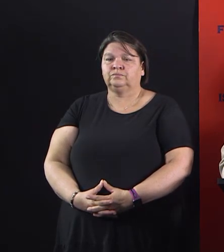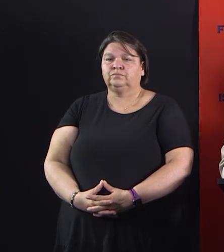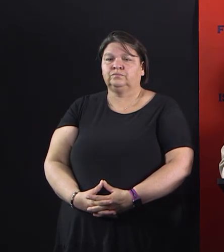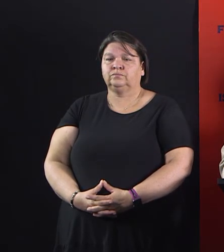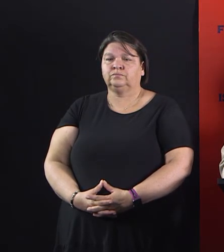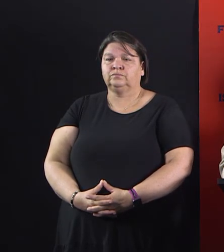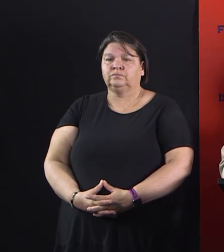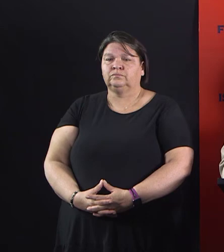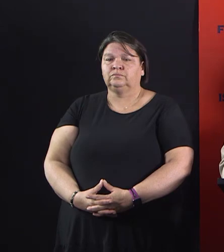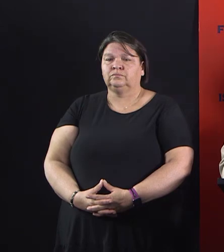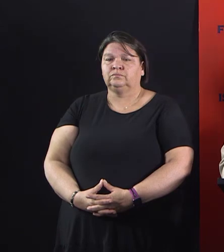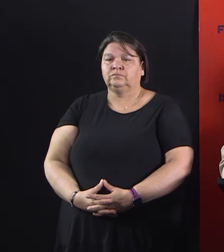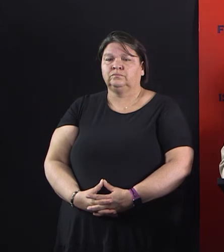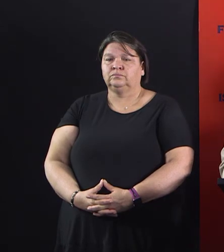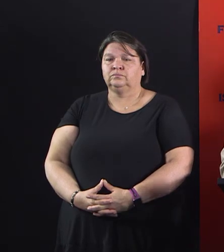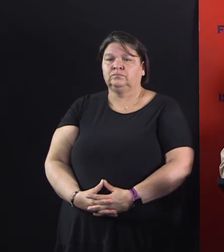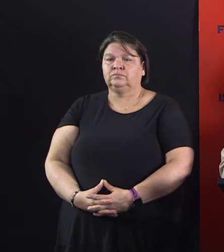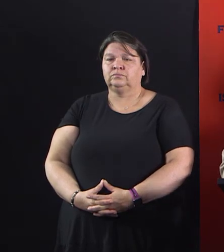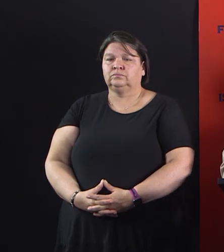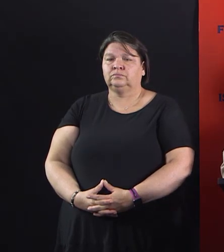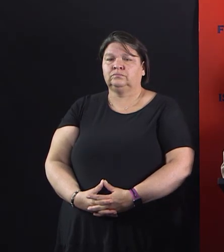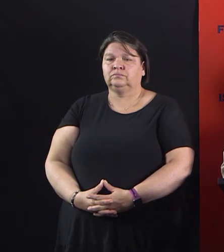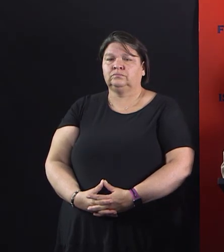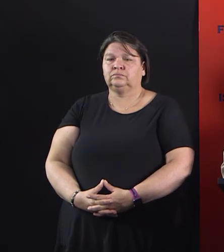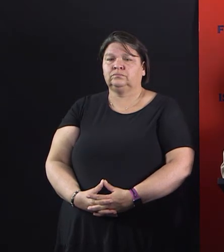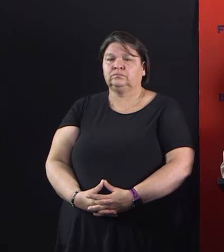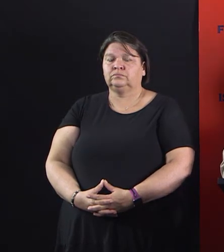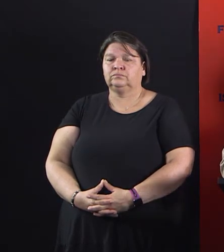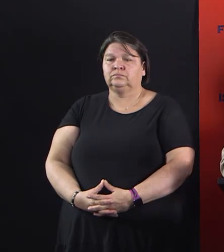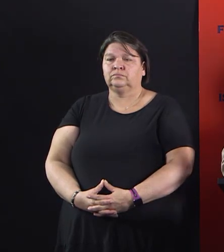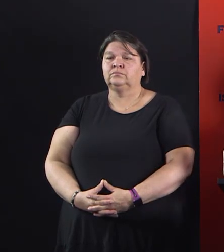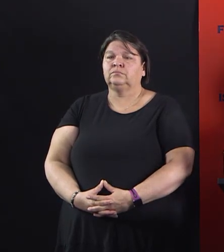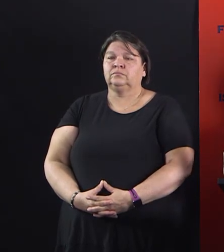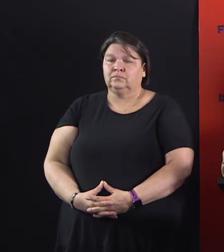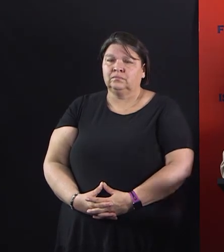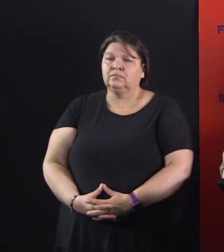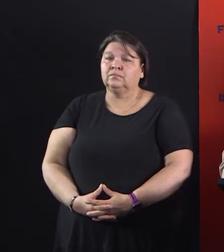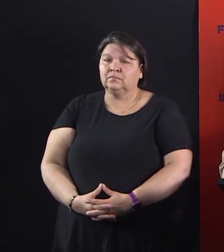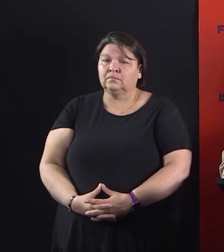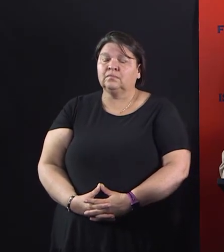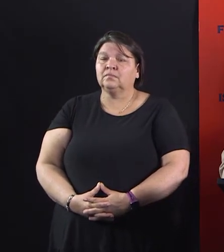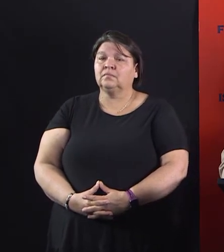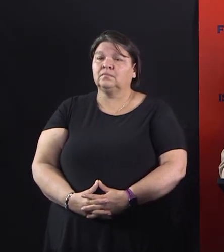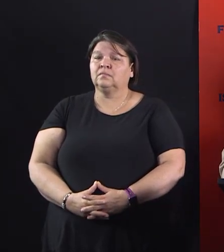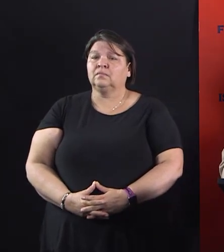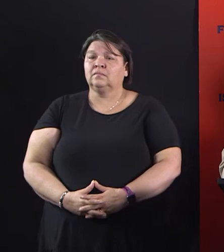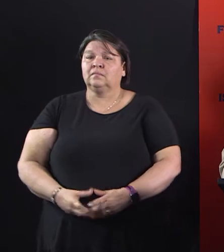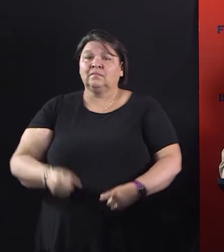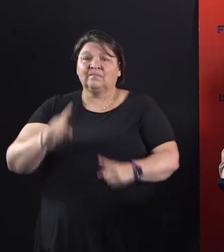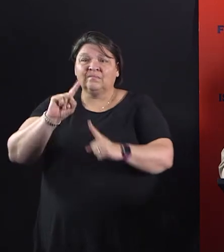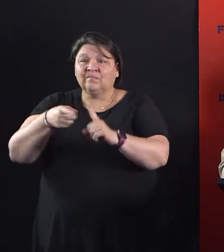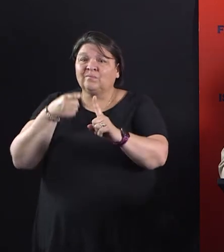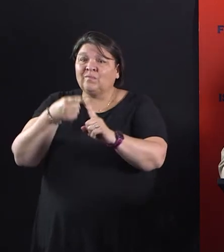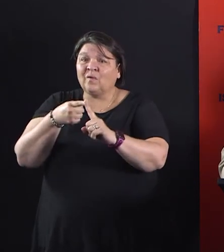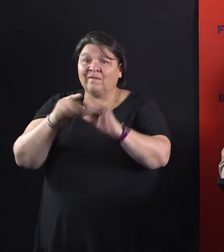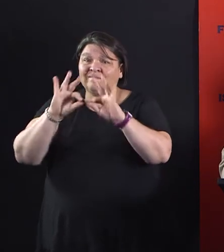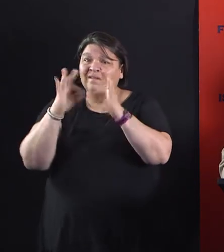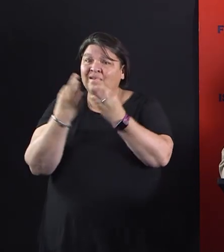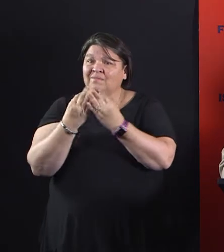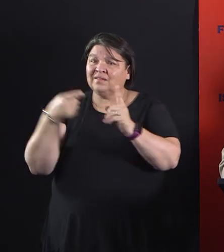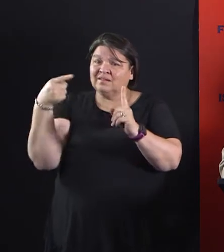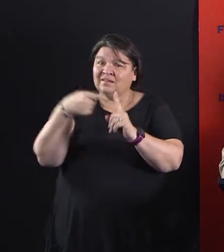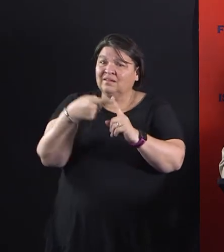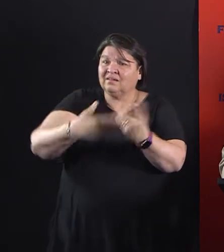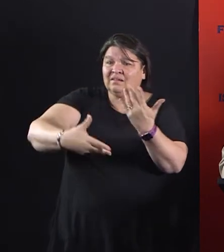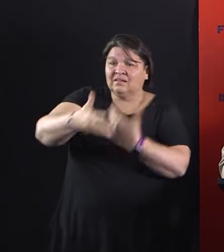o voleibol en algunas áreas de la ciudad. And the goal is to minimize contact with anyone outside of your immediate family. Y la meta